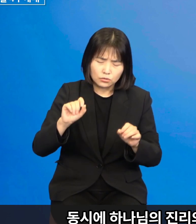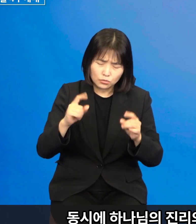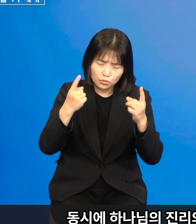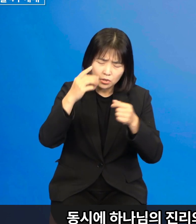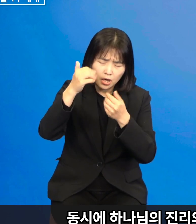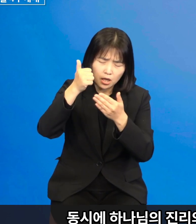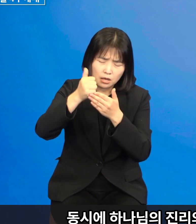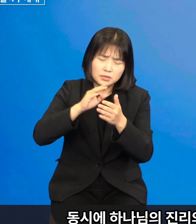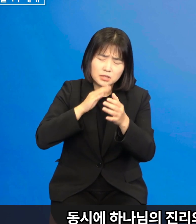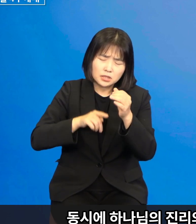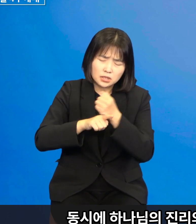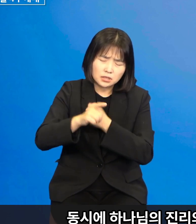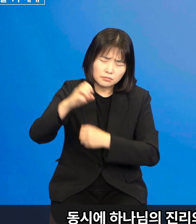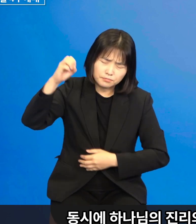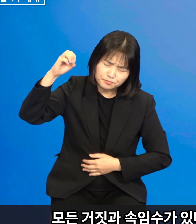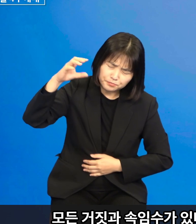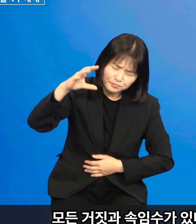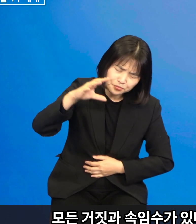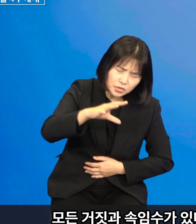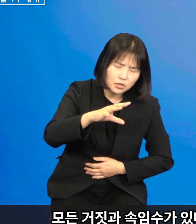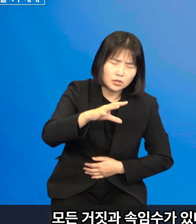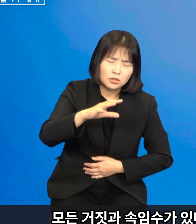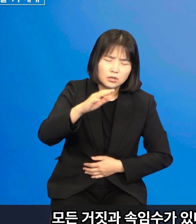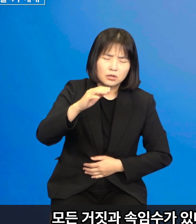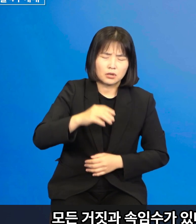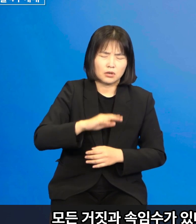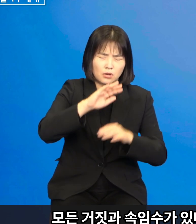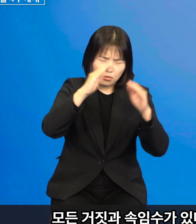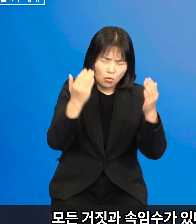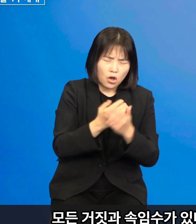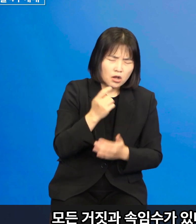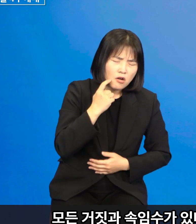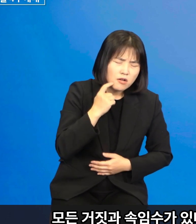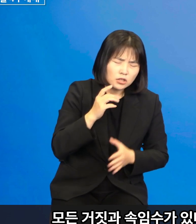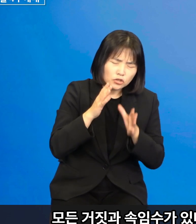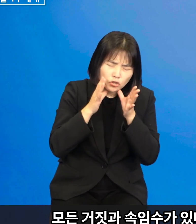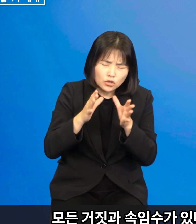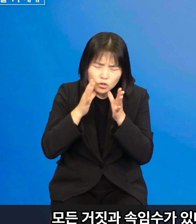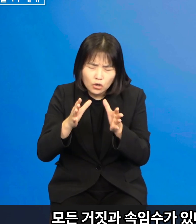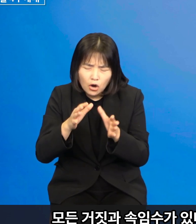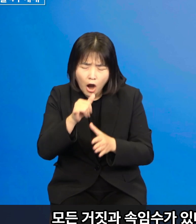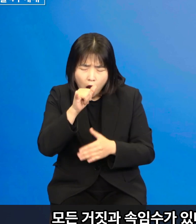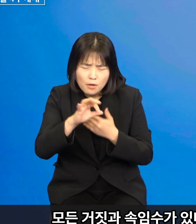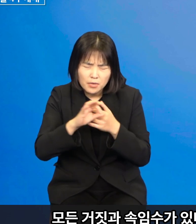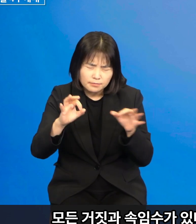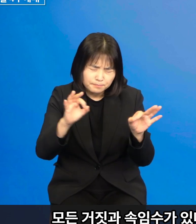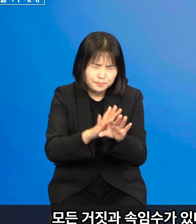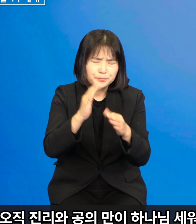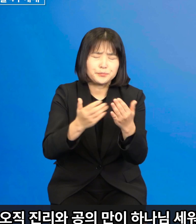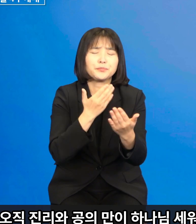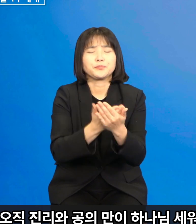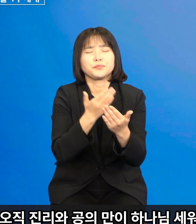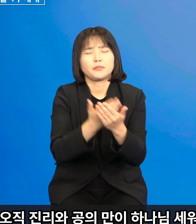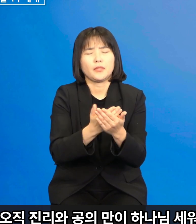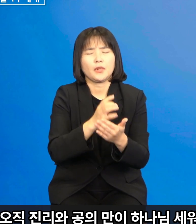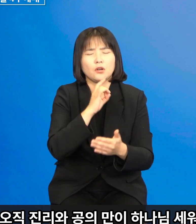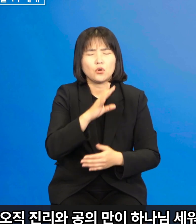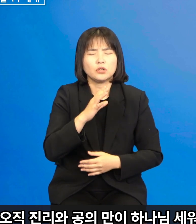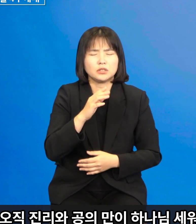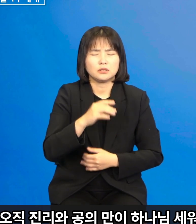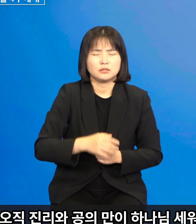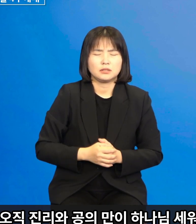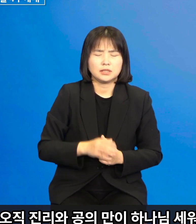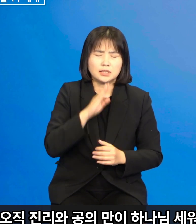진리의 빛으로 어둠을 비춰주시고, 모든 거짓과 속임수가 있다면 주여 사라지게 하여 주시고, 오직